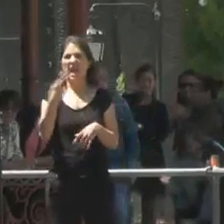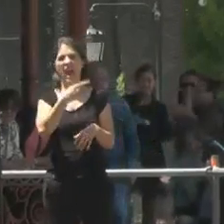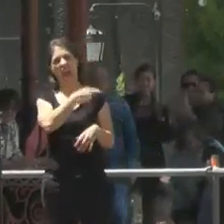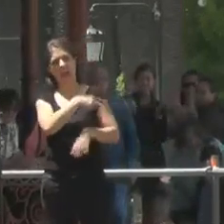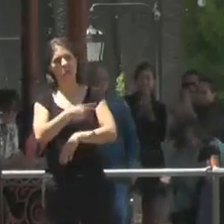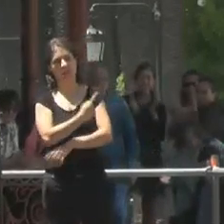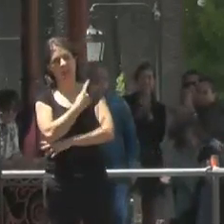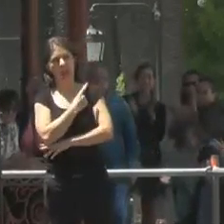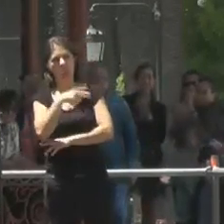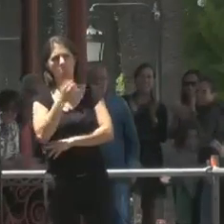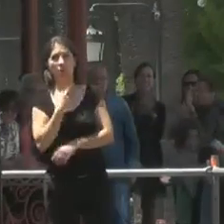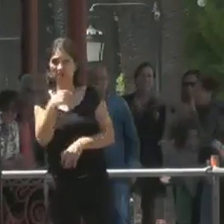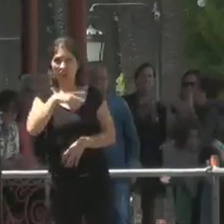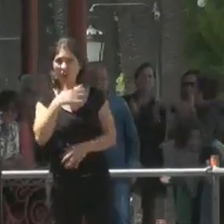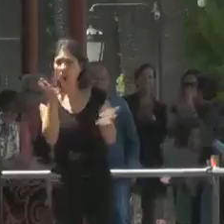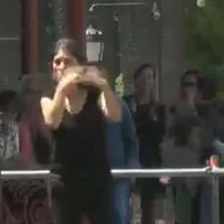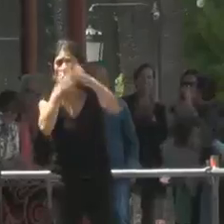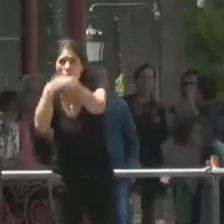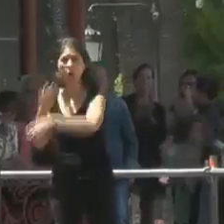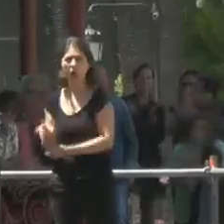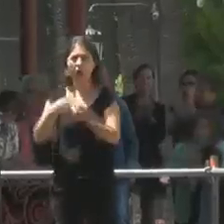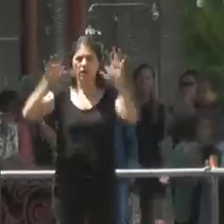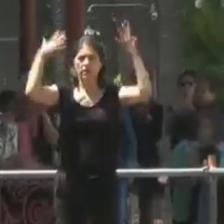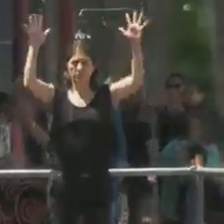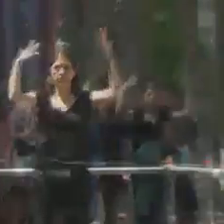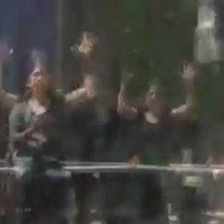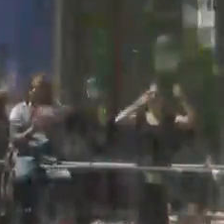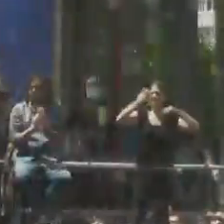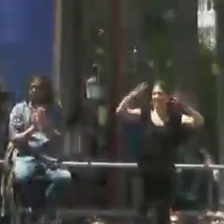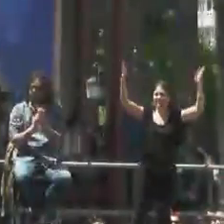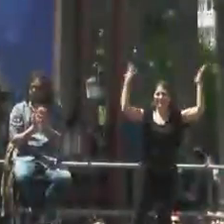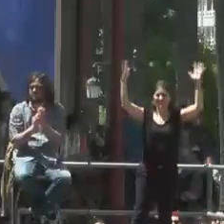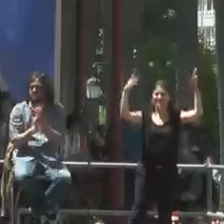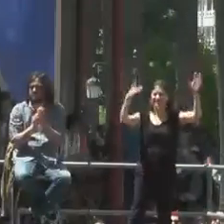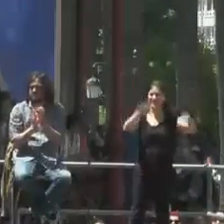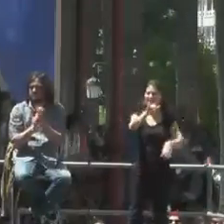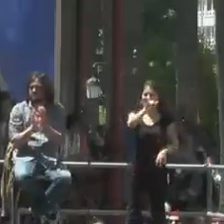están no Rueiro da Coruña, está a Praza das Atochas, claro que sí.